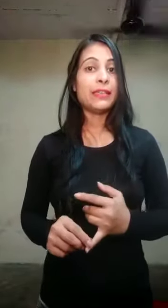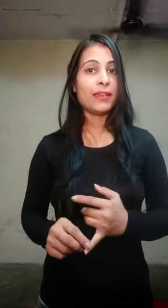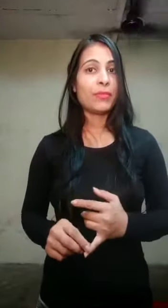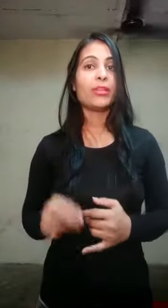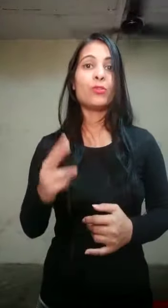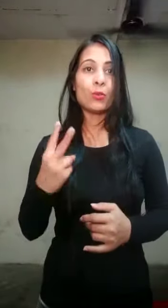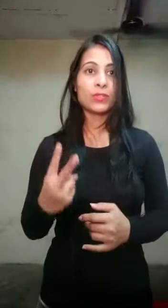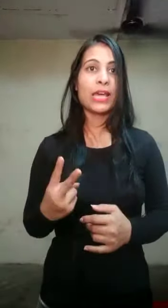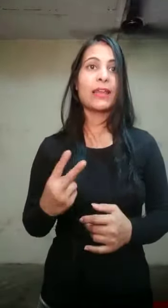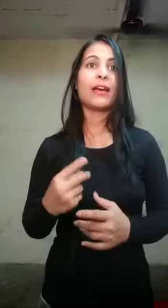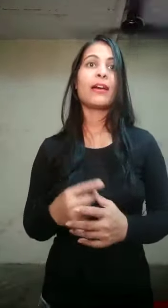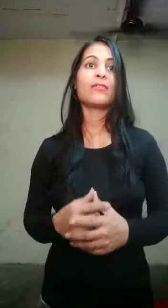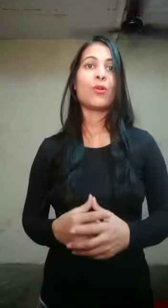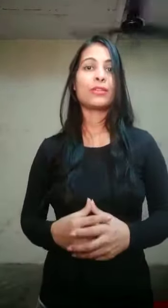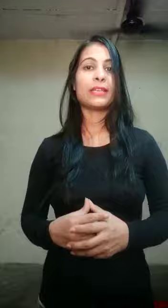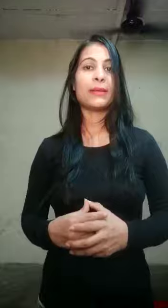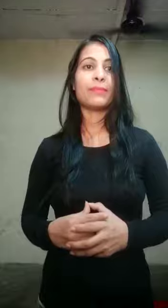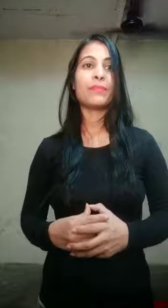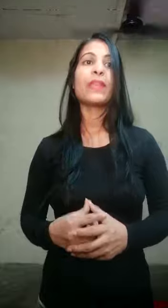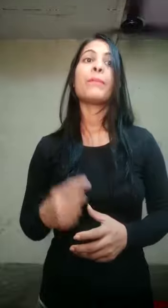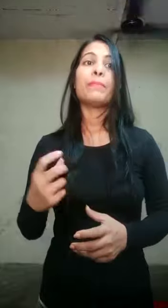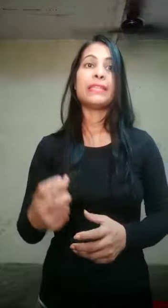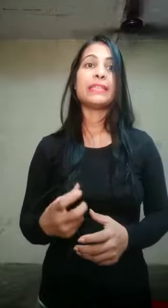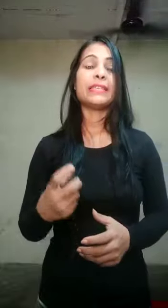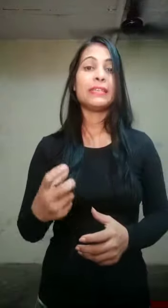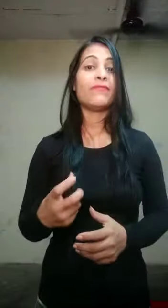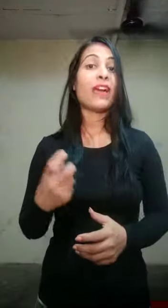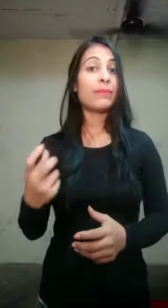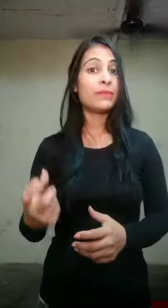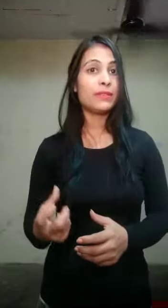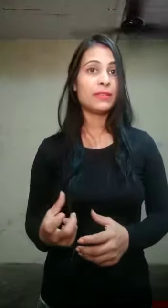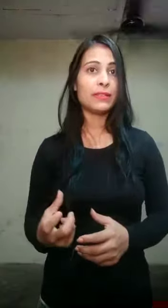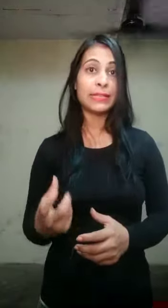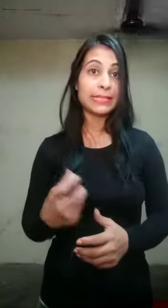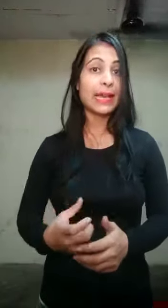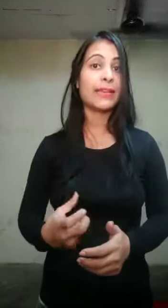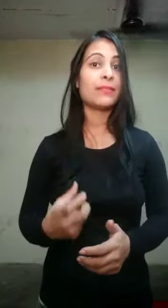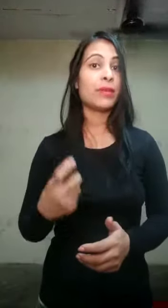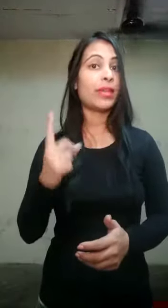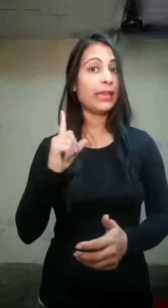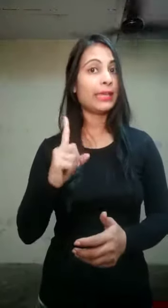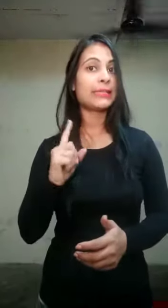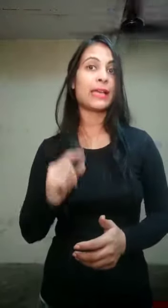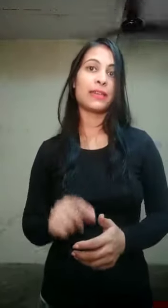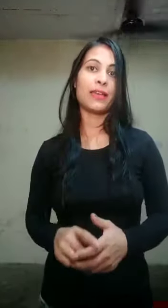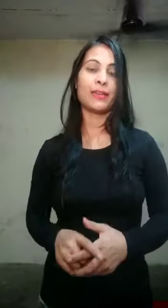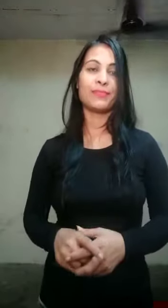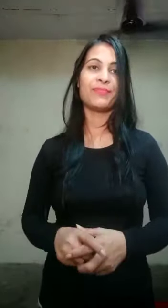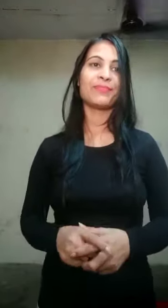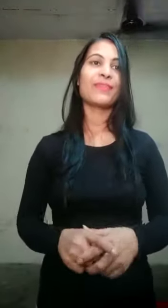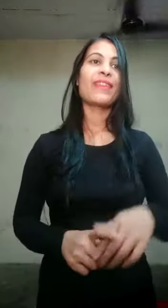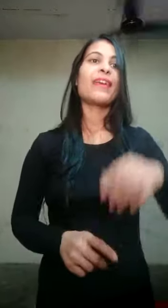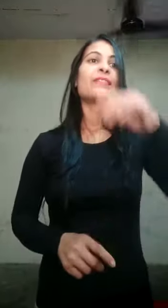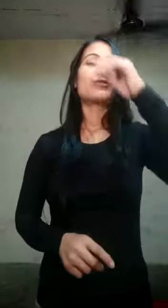में 2 साल का कोर्स है, पीजीडी वेब डिजाइन में 1 साल का है। सो